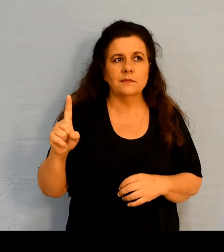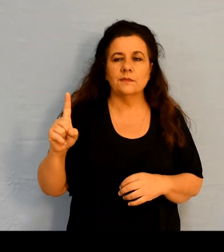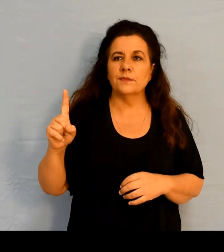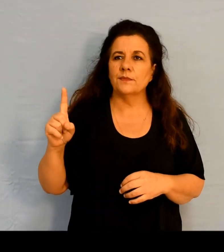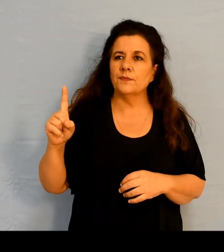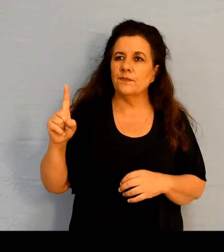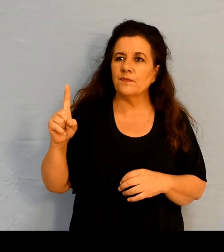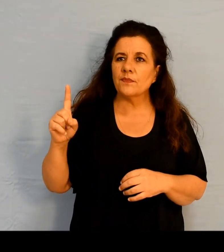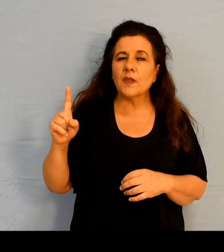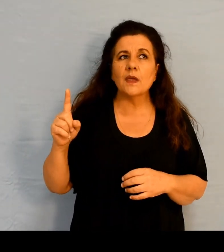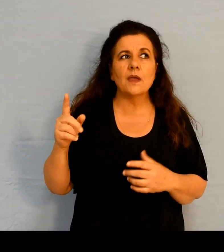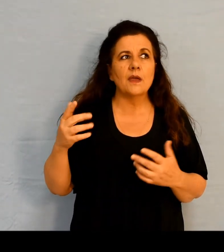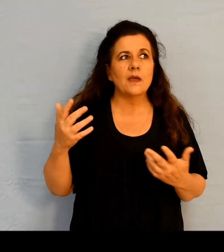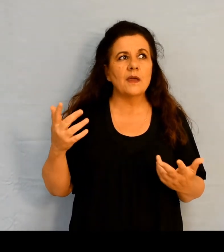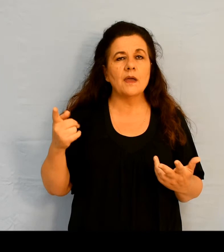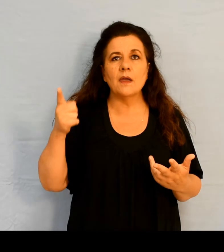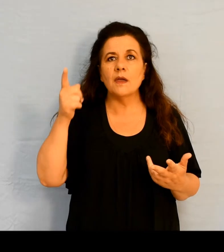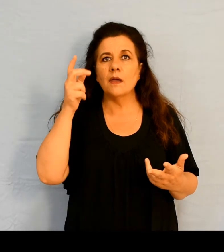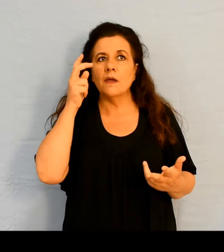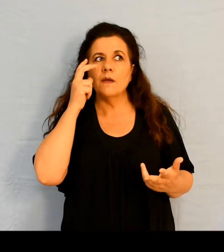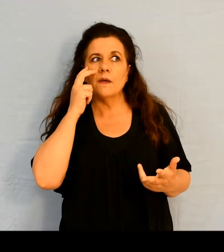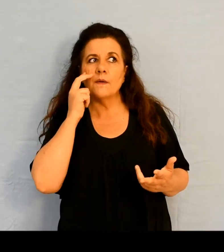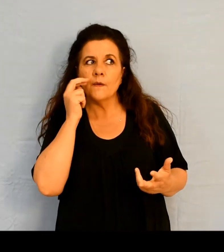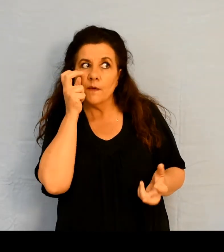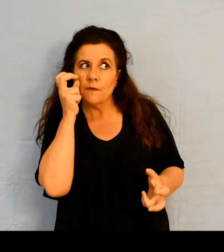Tu ne convoitiseras pas.